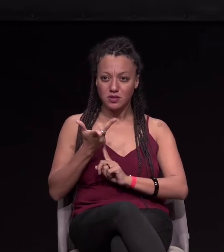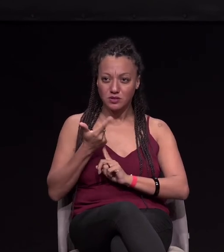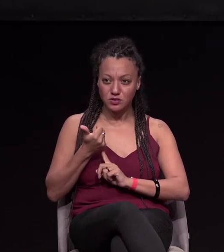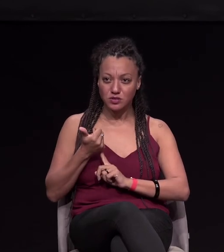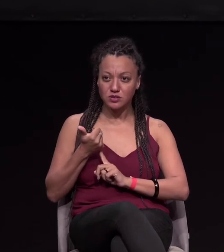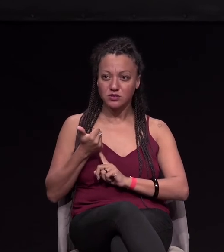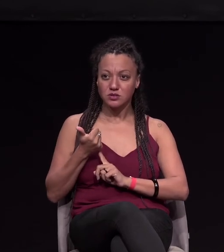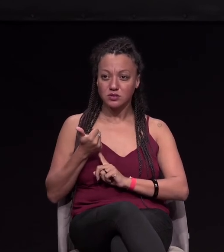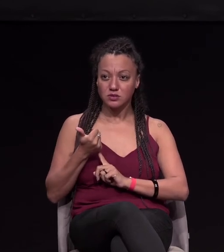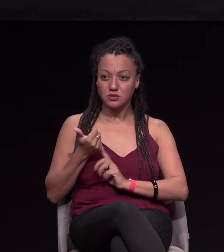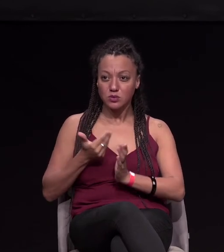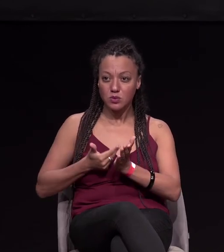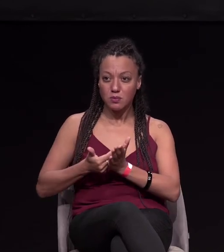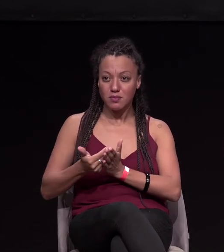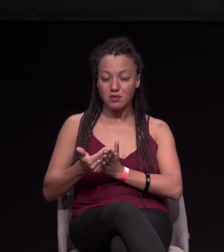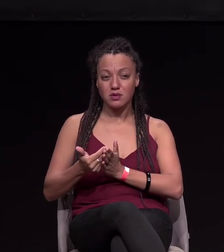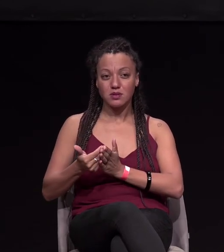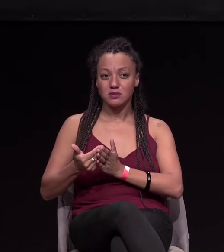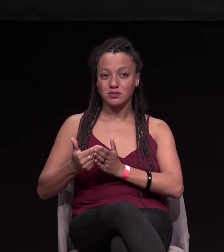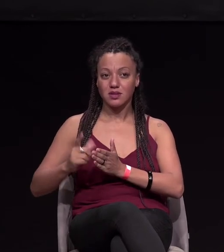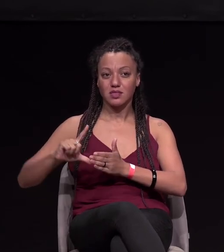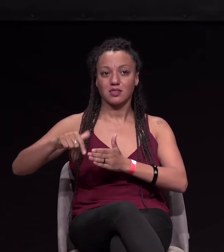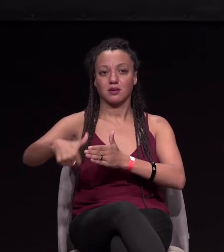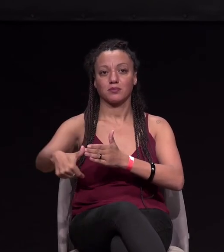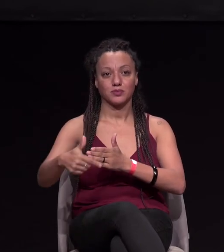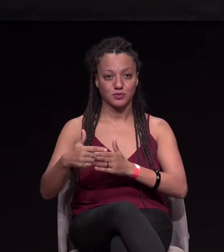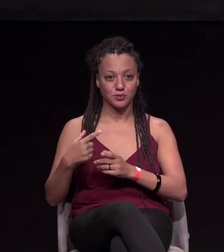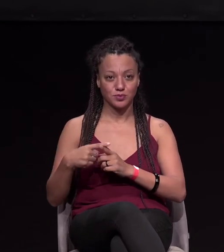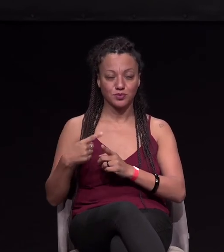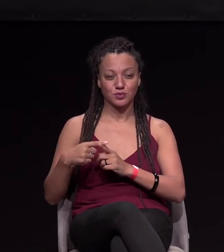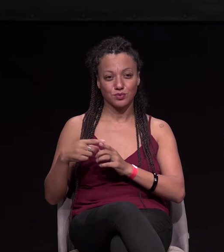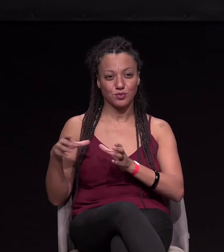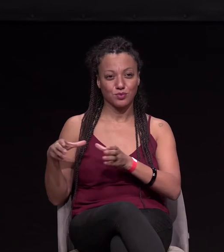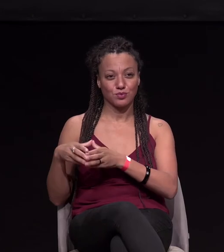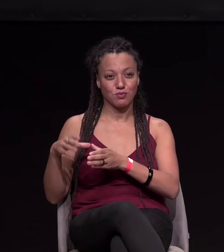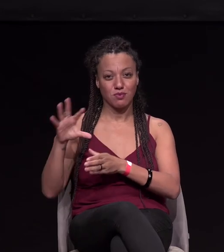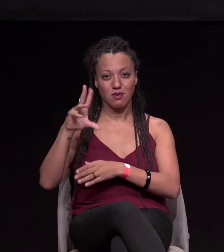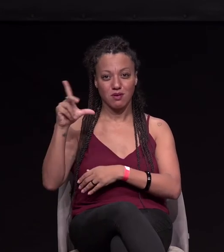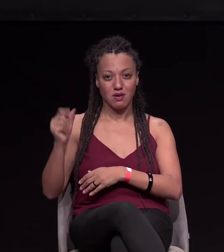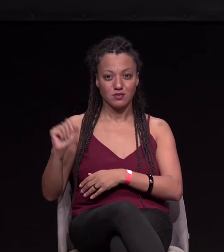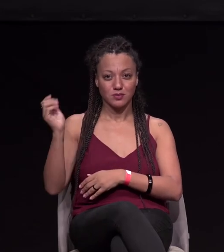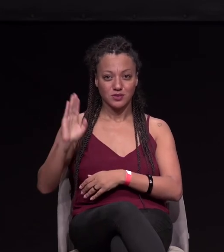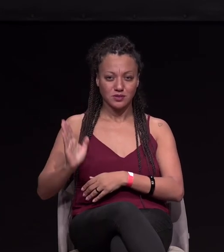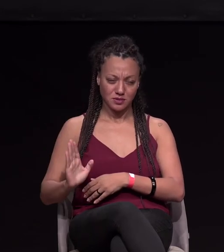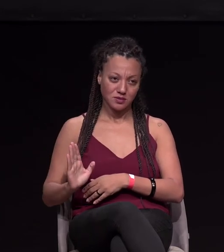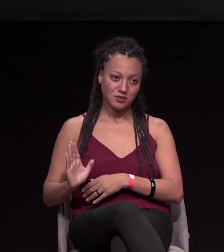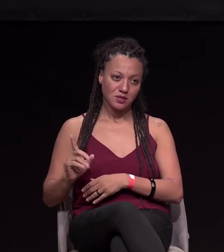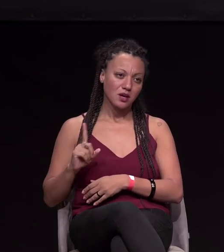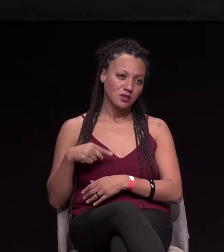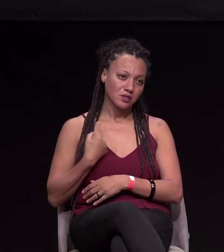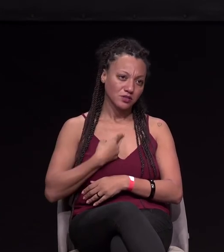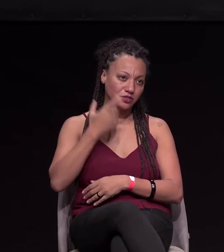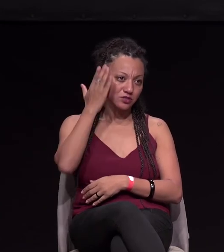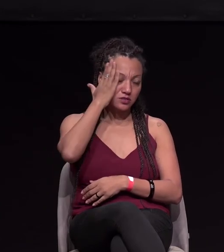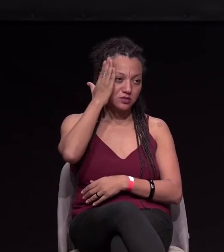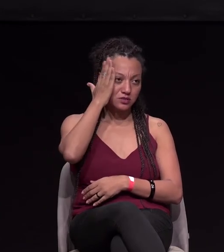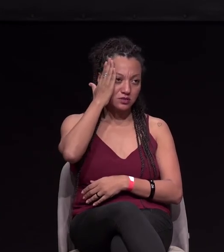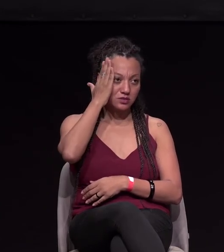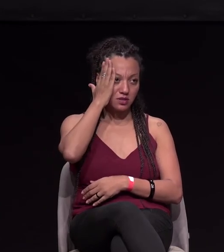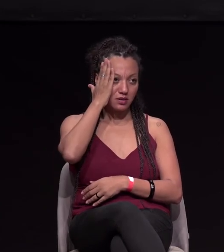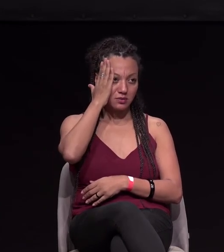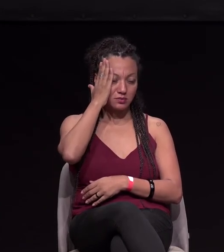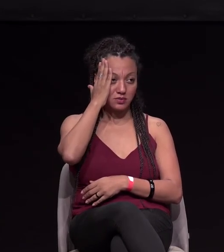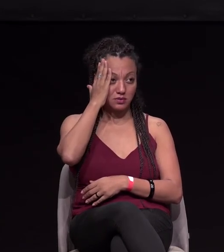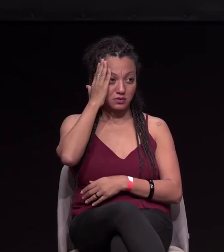posteriormente dentro da parcela afro brasileira né porque a grande expressão do do